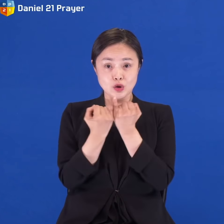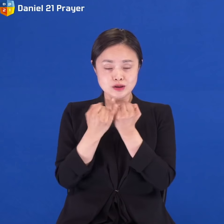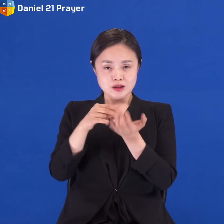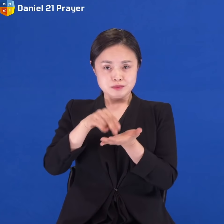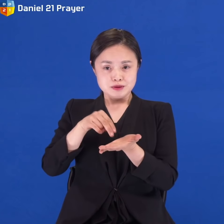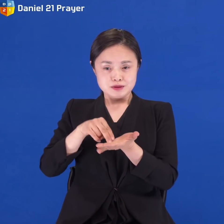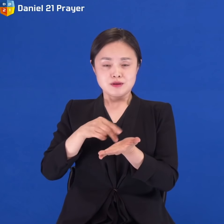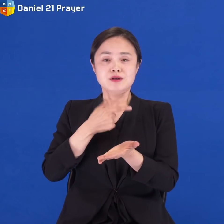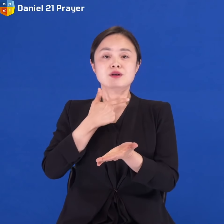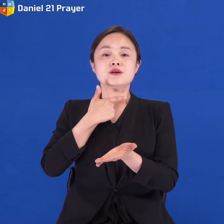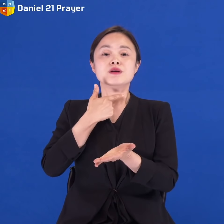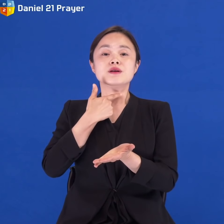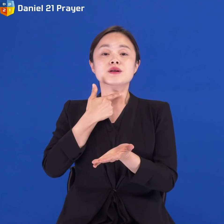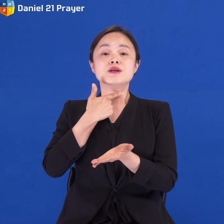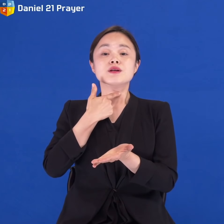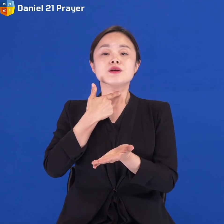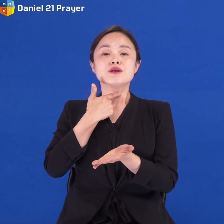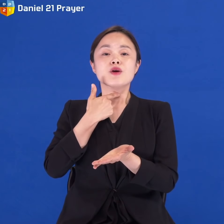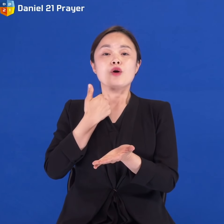싶습니다.